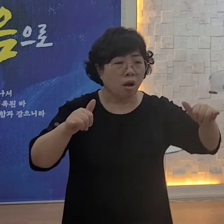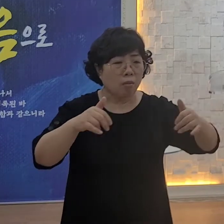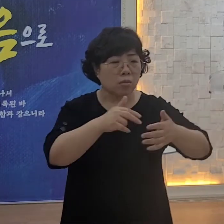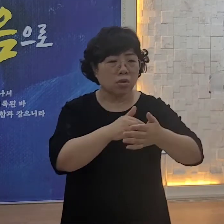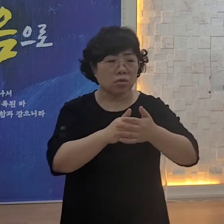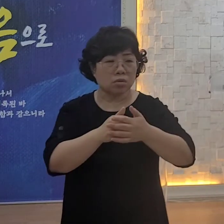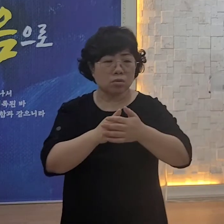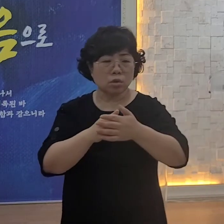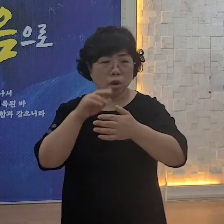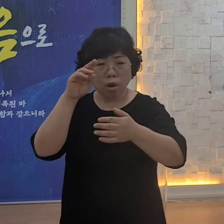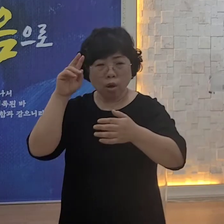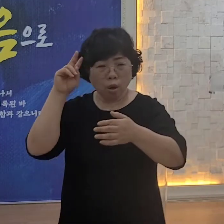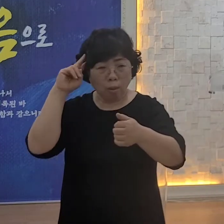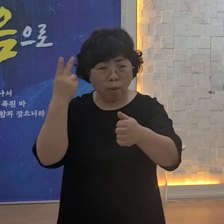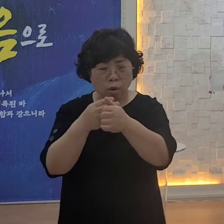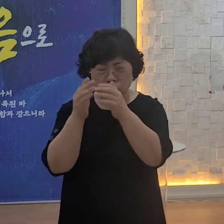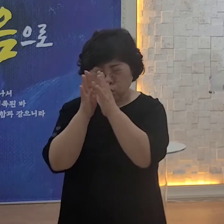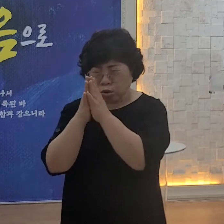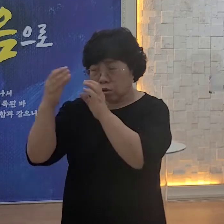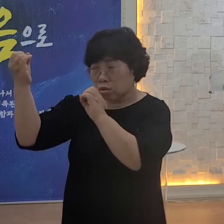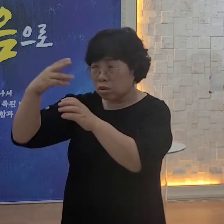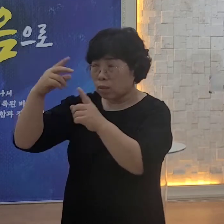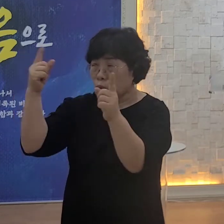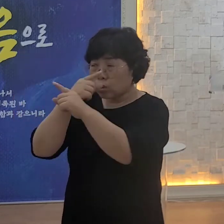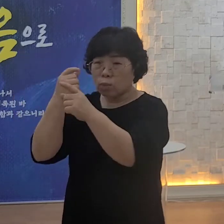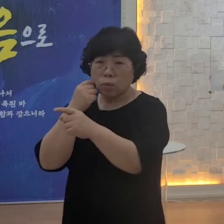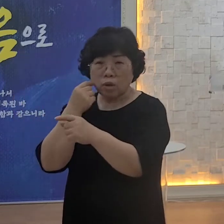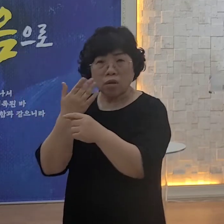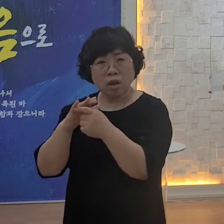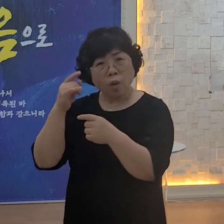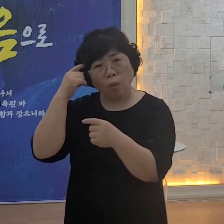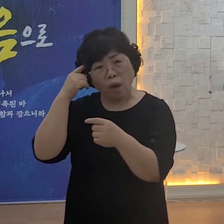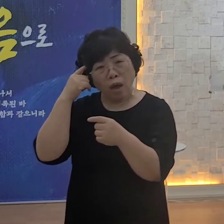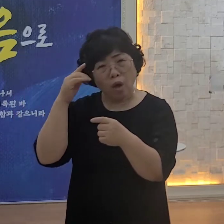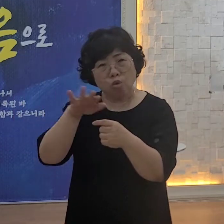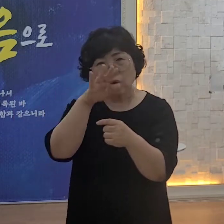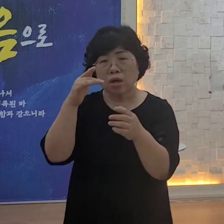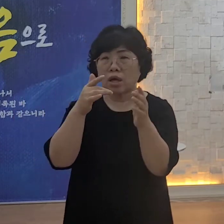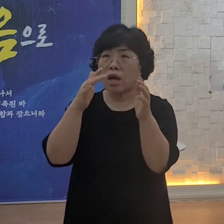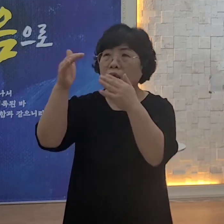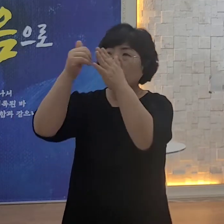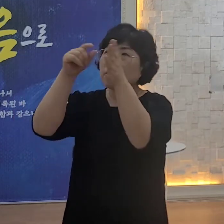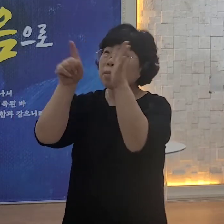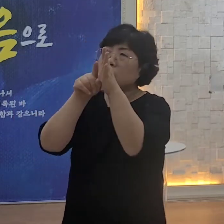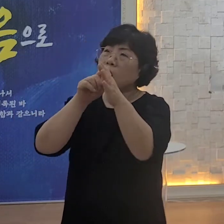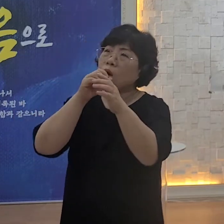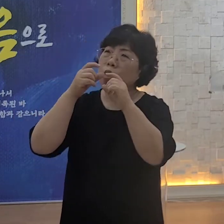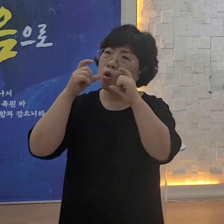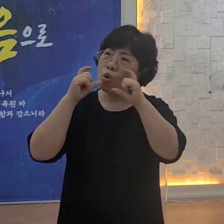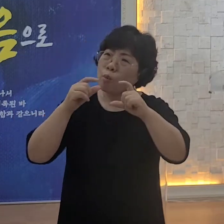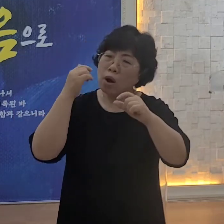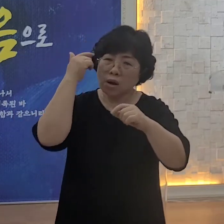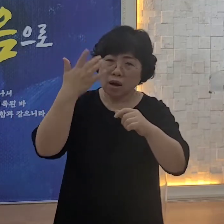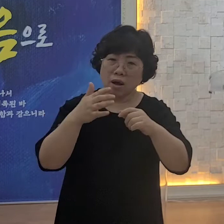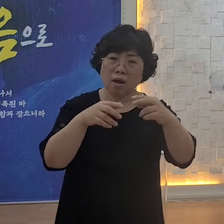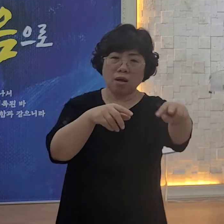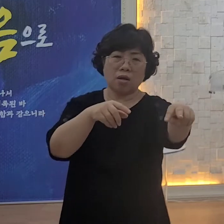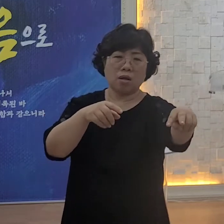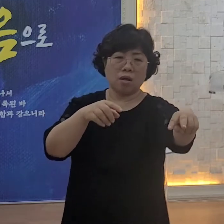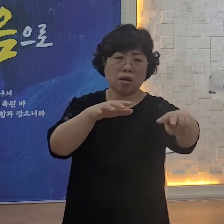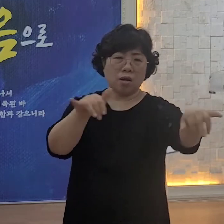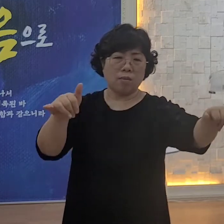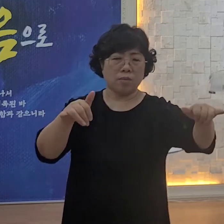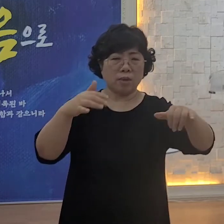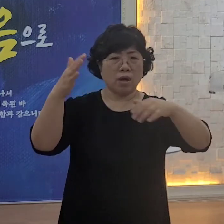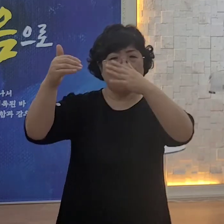해보세요. 바울이 그 똑똑하고 정말 잘난 사람이 질병도 없고